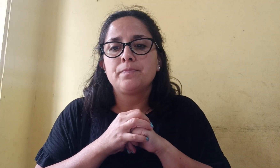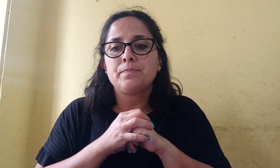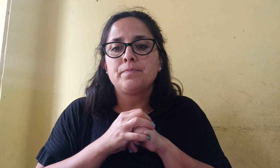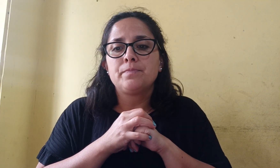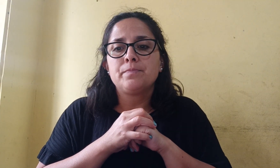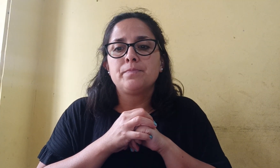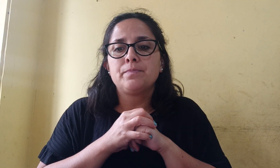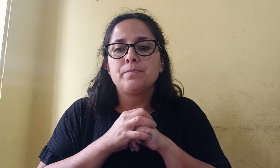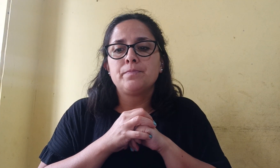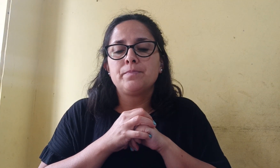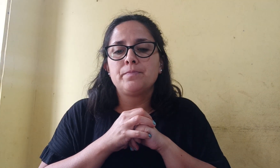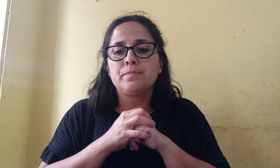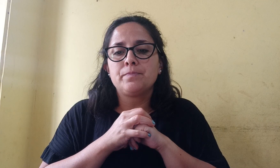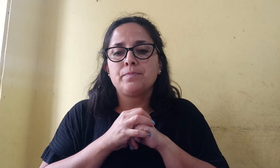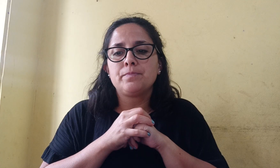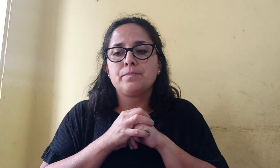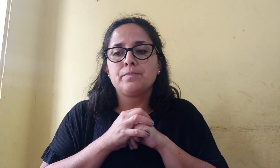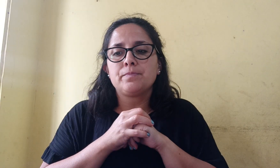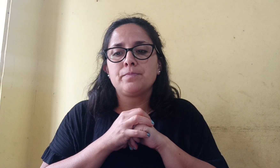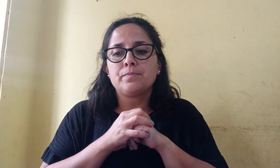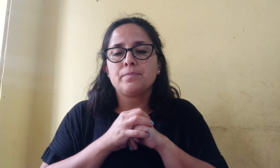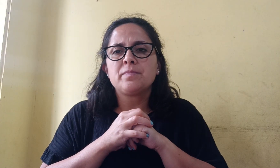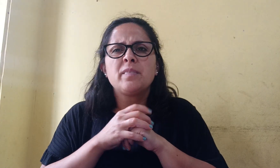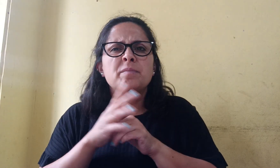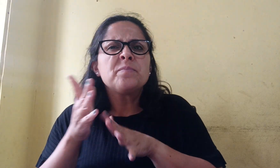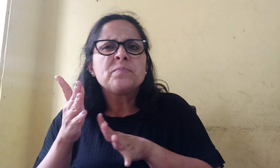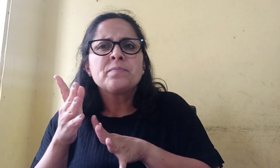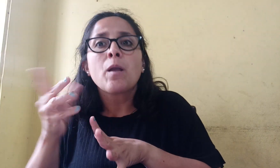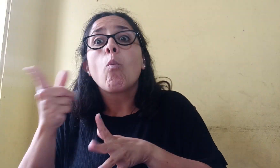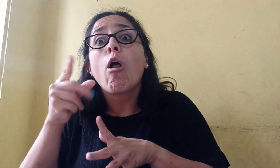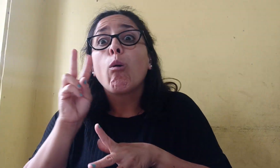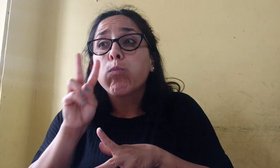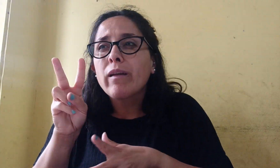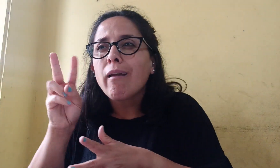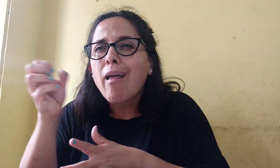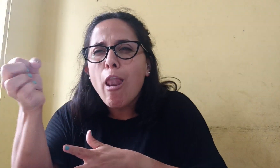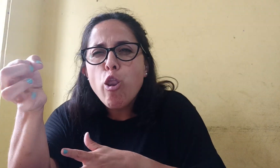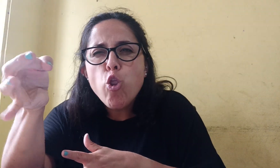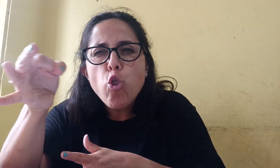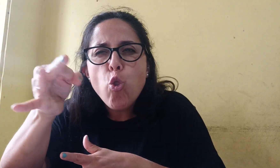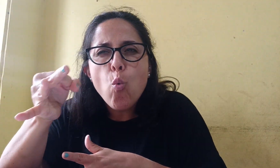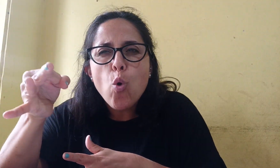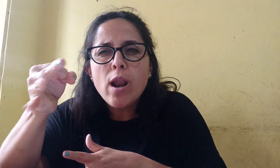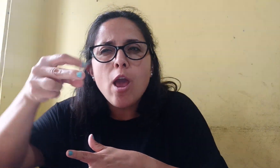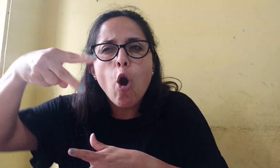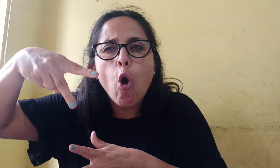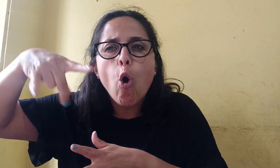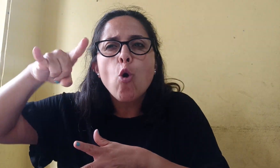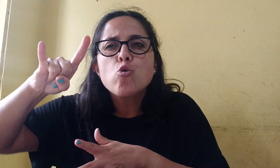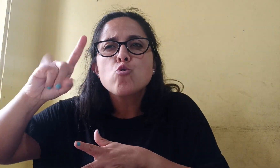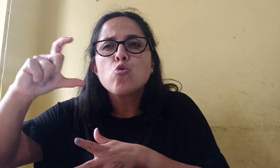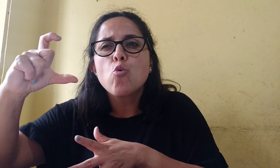Bueno, a ver si acá tenemos algo más para destacar. Bueno, el núcleo que está en el cuerpo soma de la